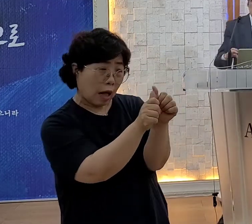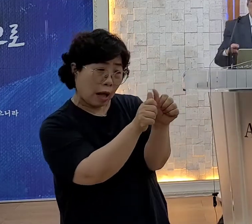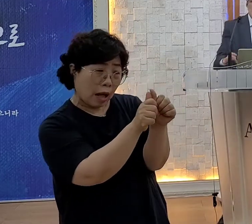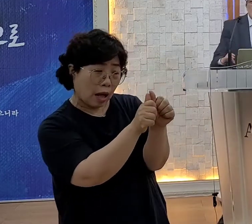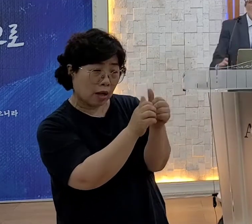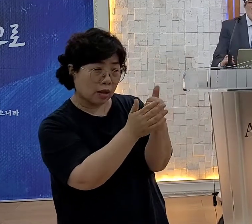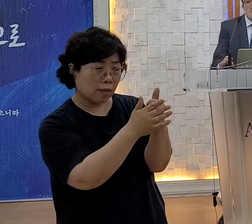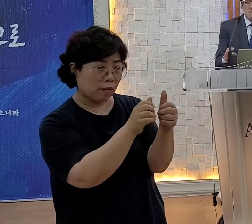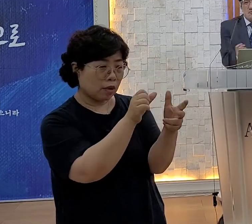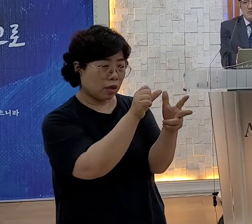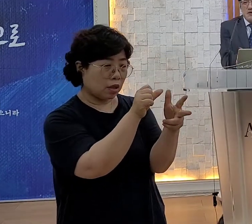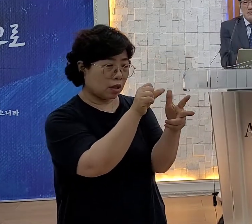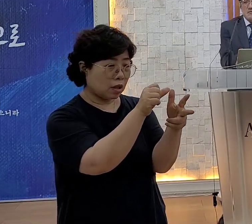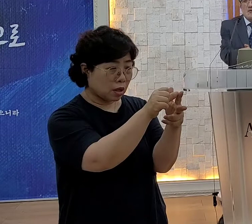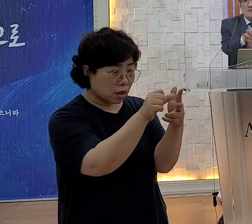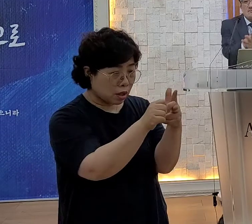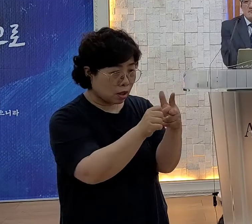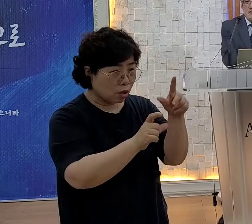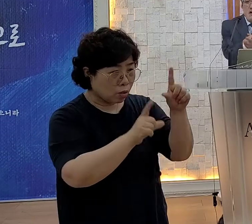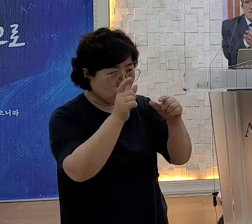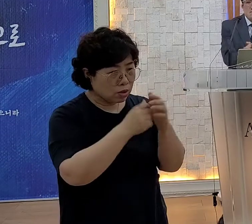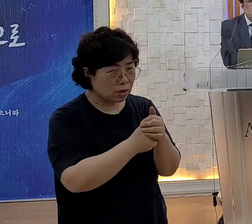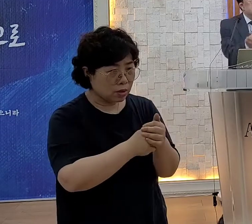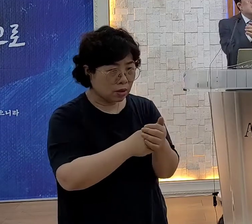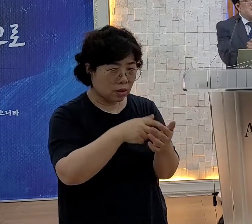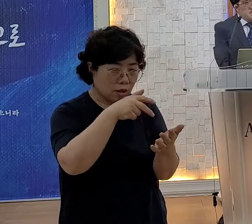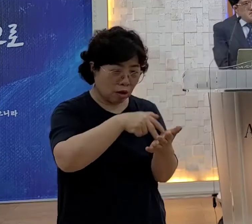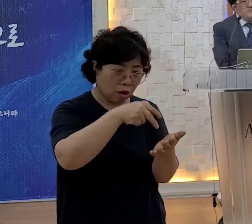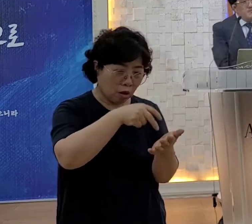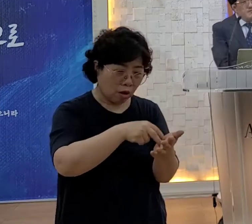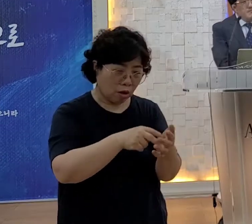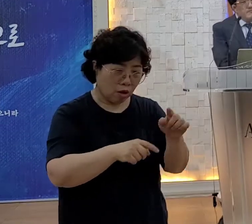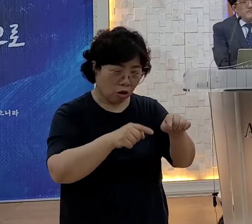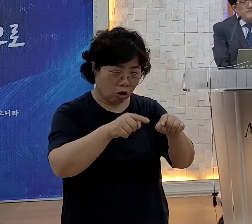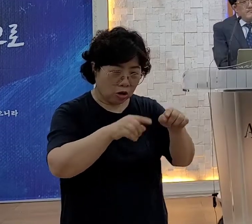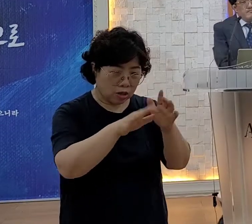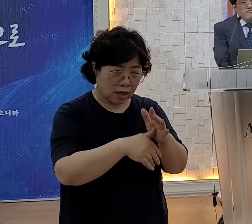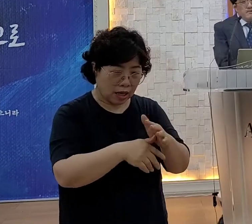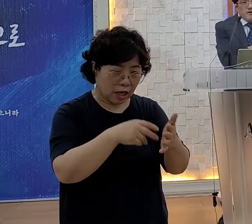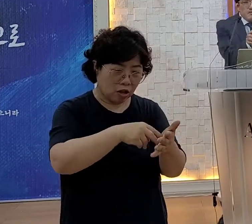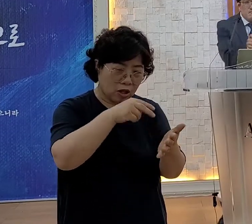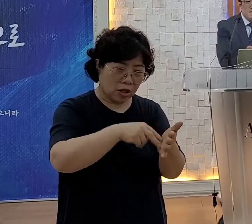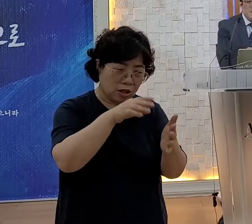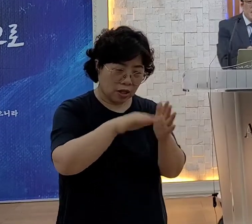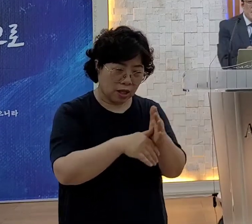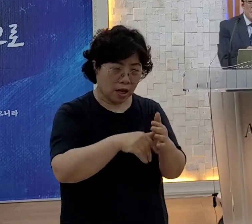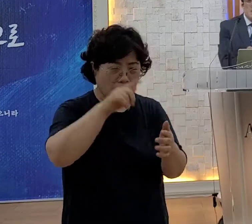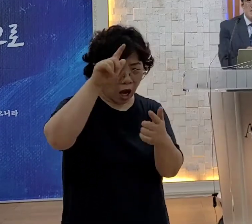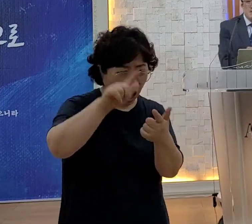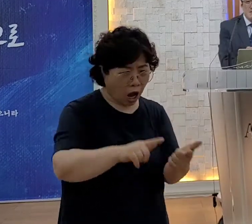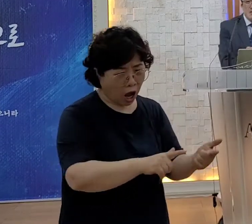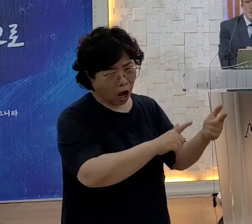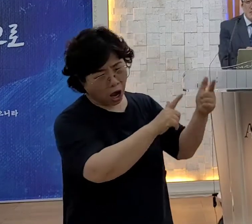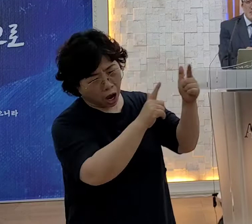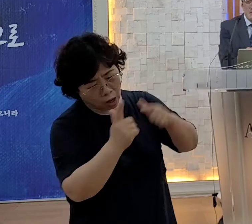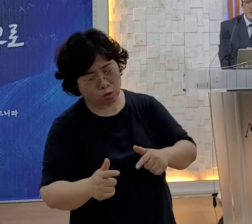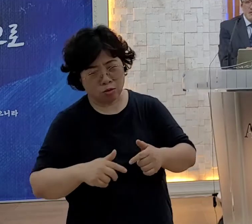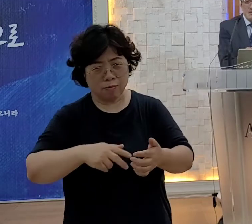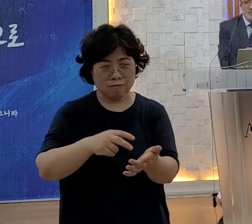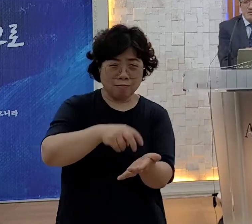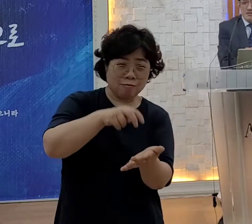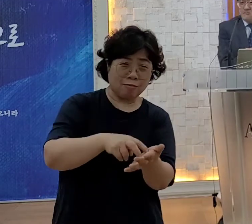아이들이 막 걷는 것도 그렇지만 뛰는 것도요. 하루 종일 집에서 뜁니다. 우리 애들 보시지만 체력이 진짜